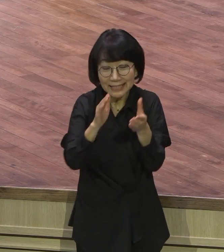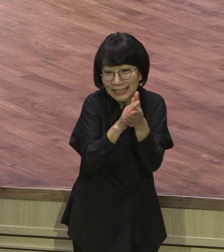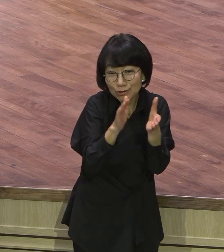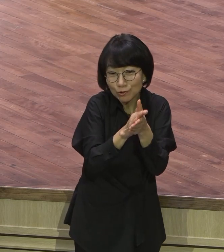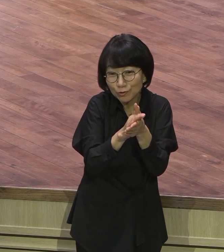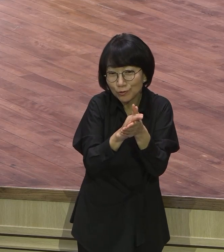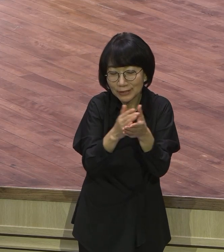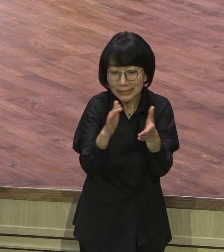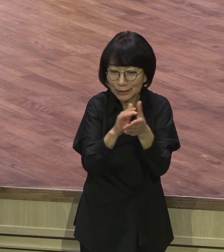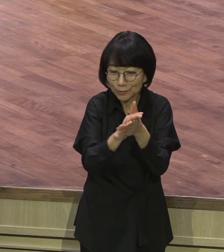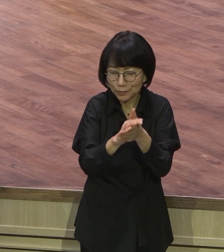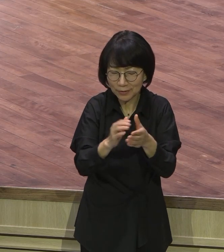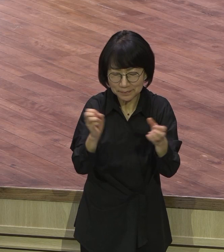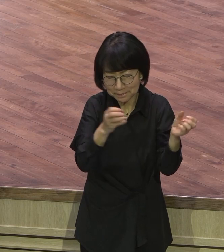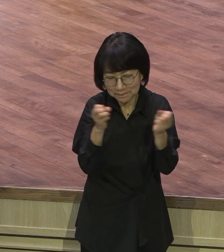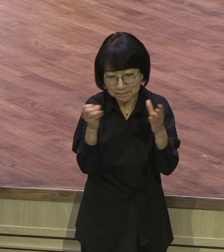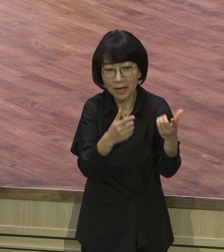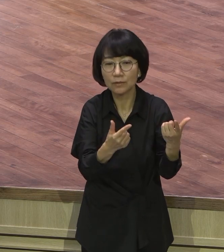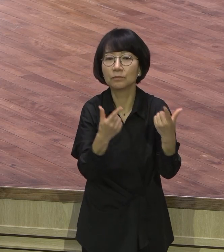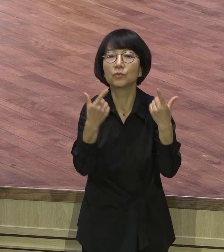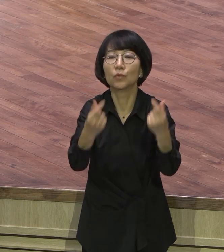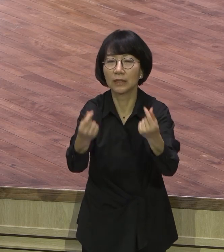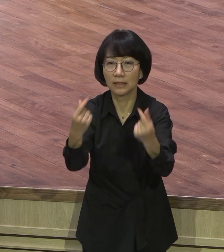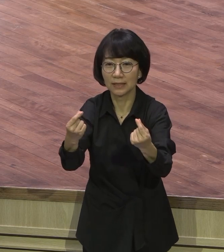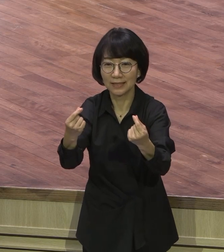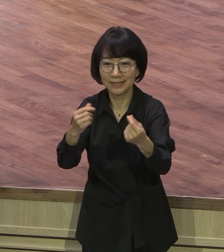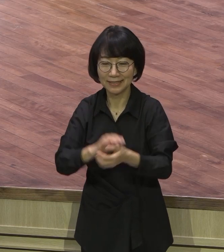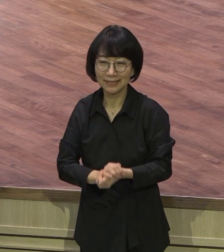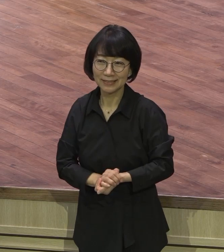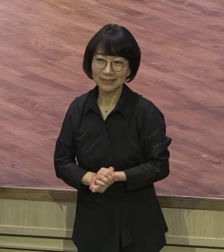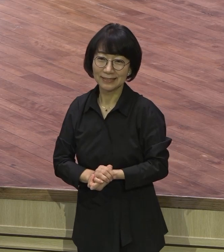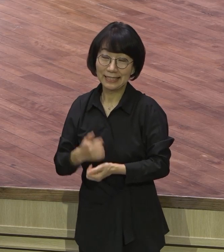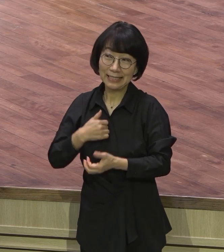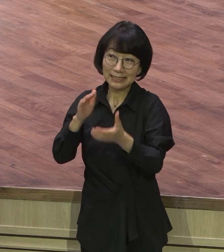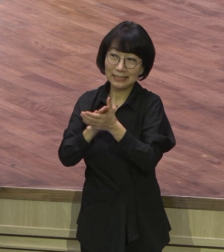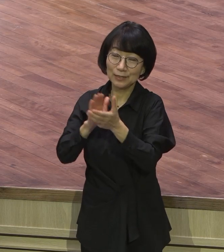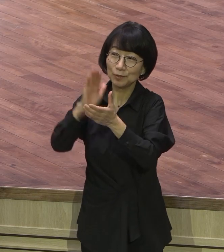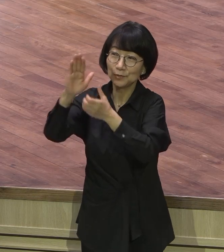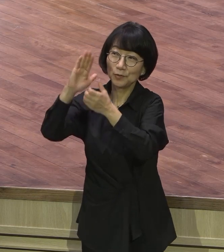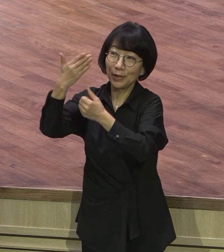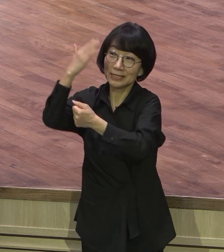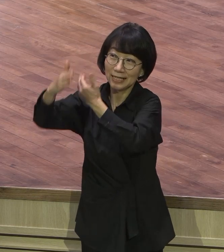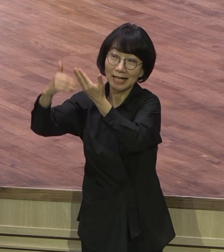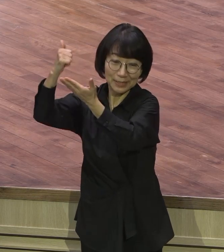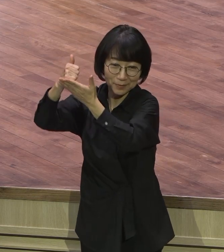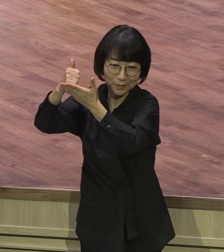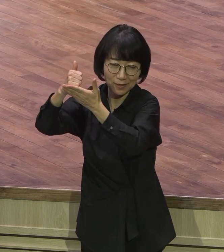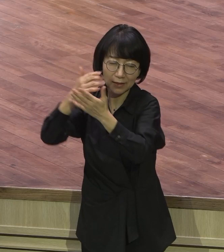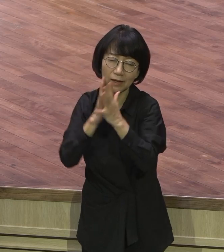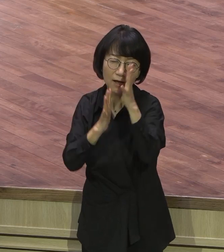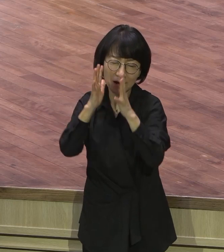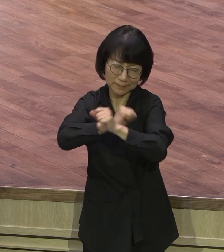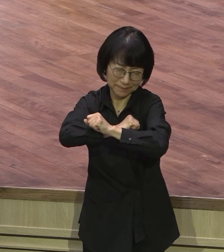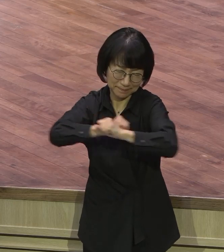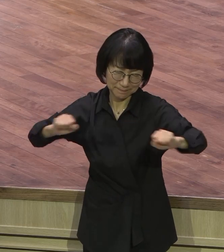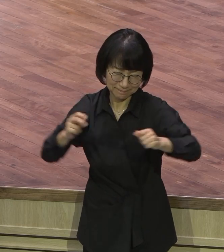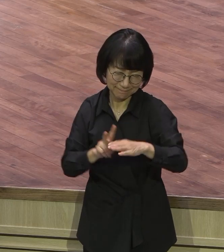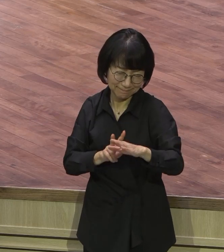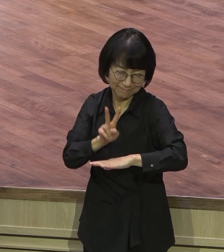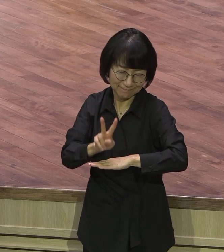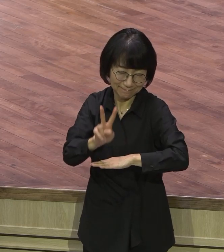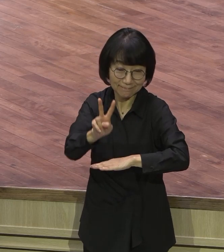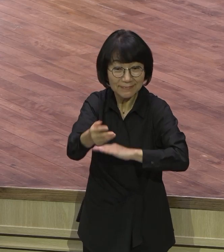대신 하나님과 푸른 초장 한없이 거리네 아멘 친구